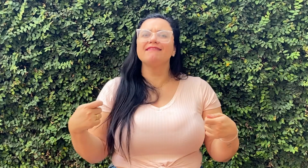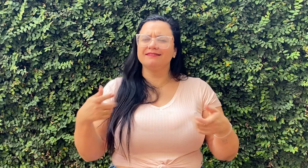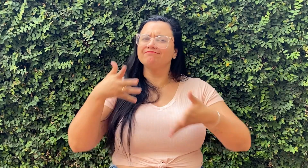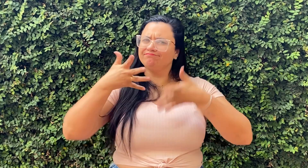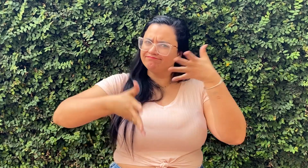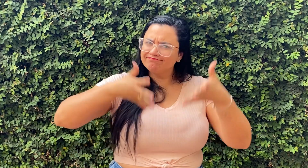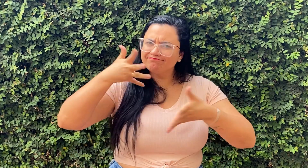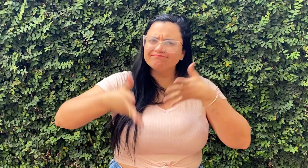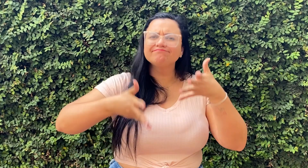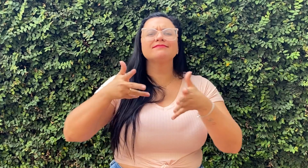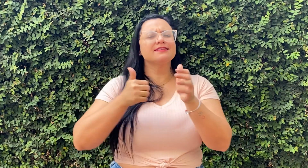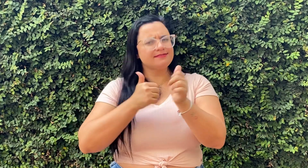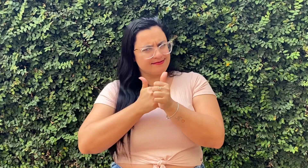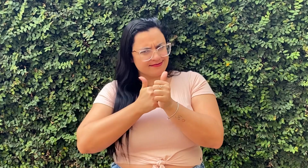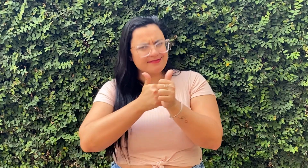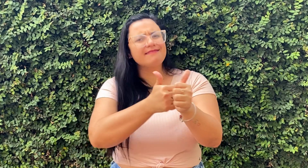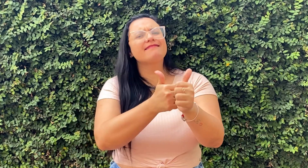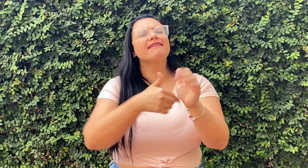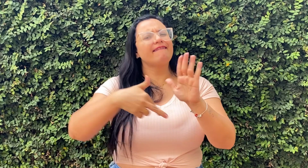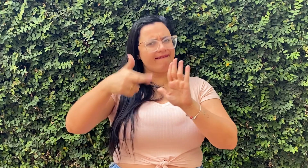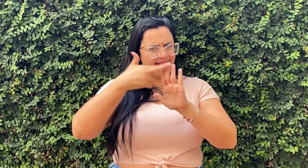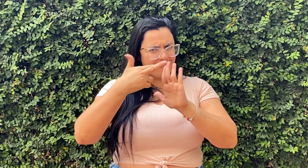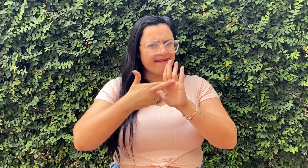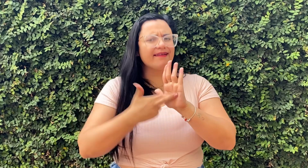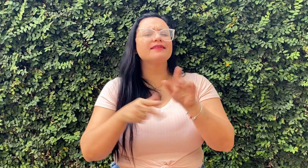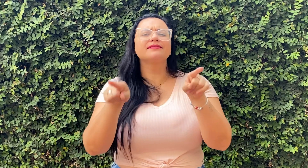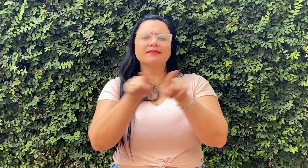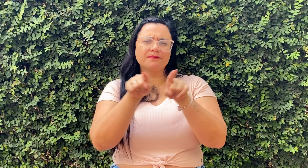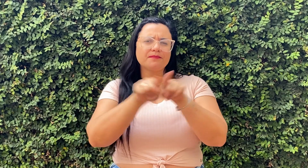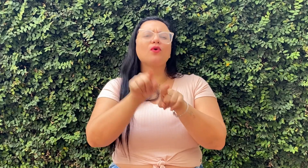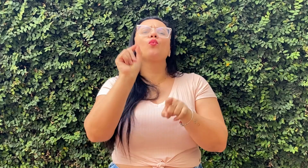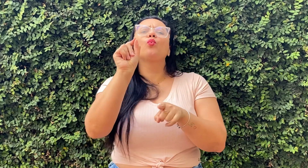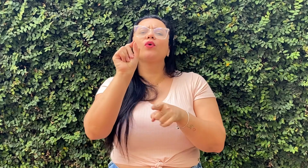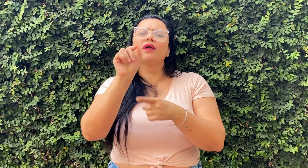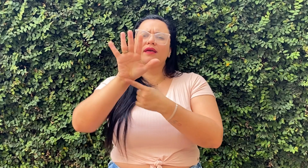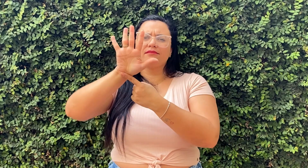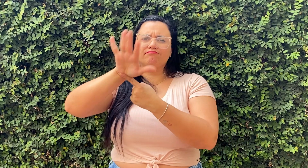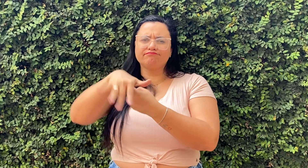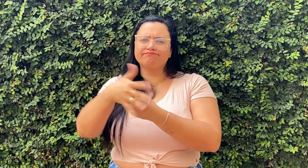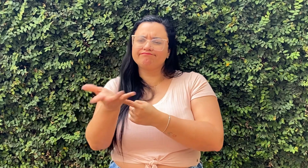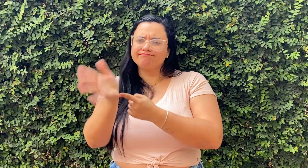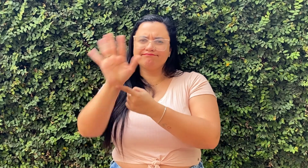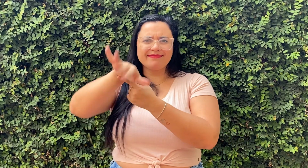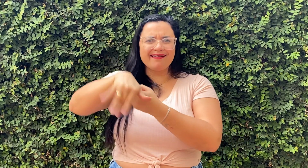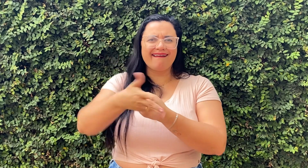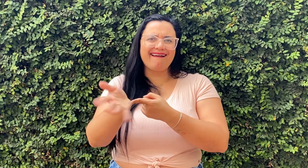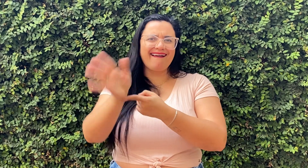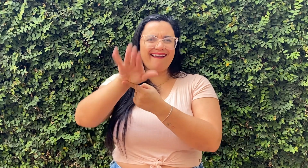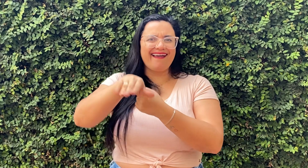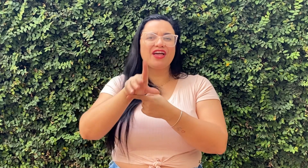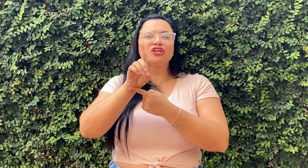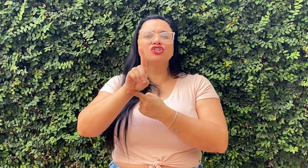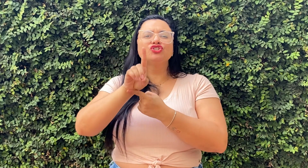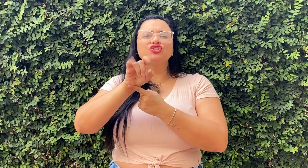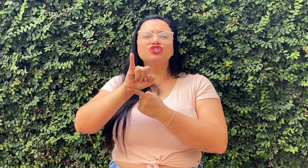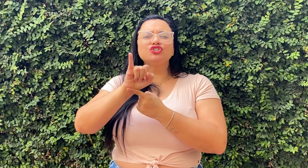Então, os sinais, eles seguem regras também linguísticas. Tem também a questão da direção da palma,